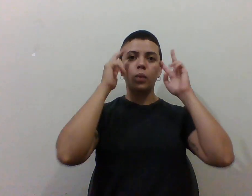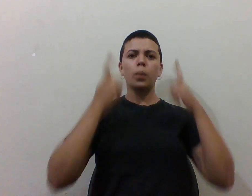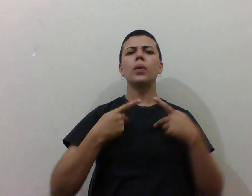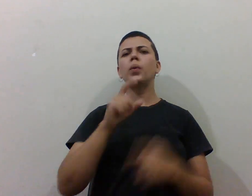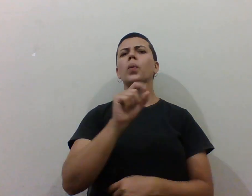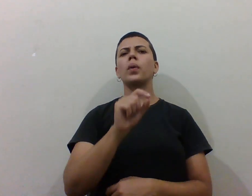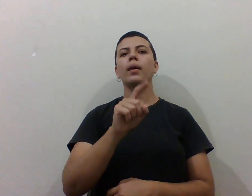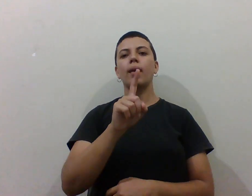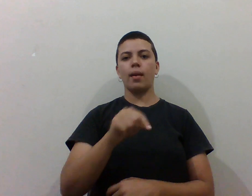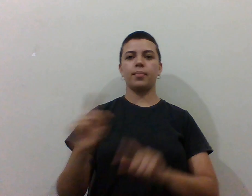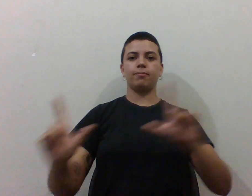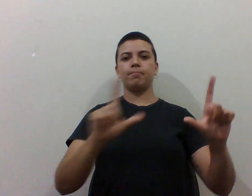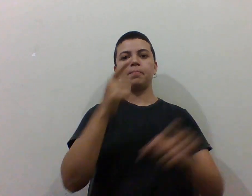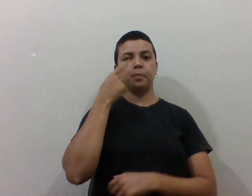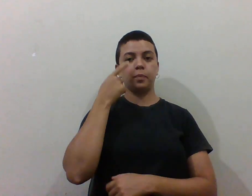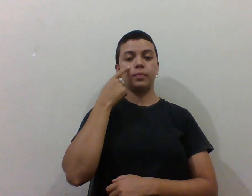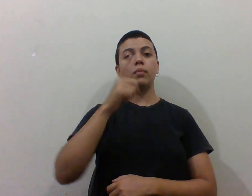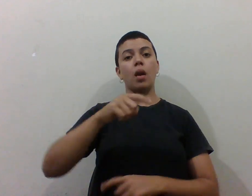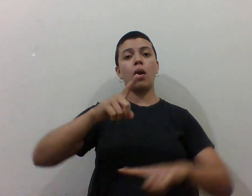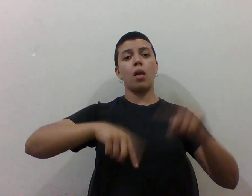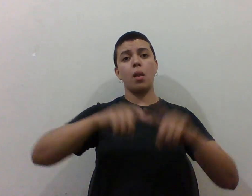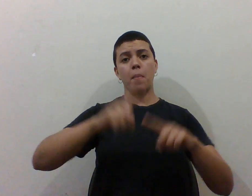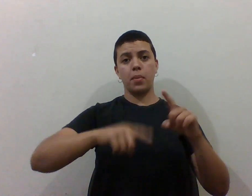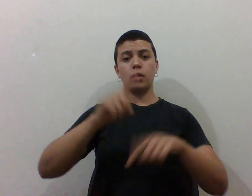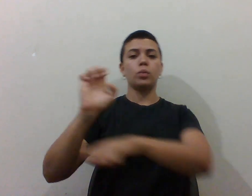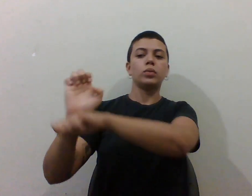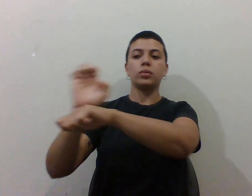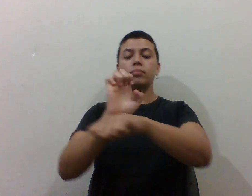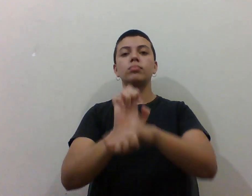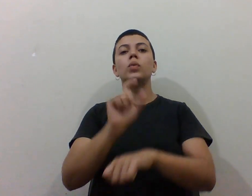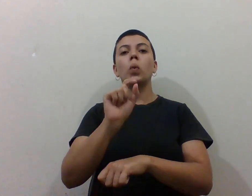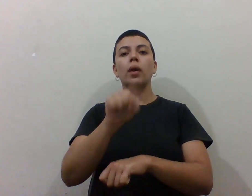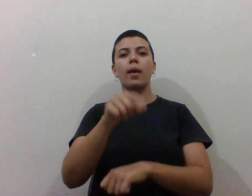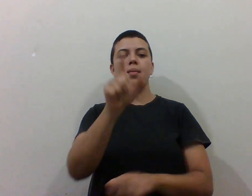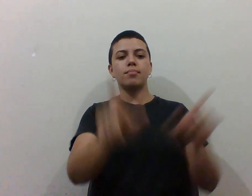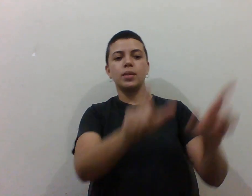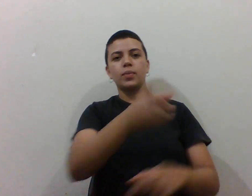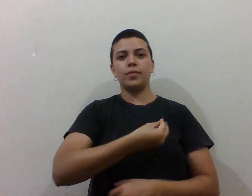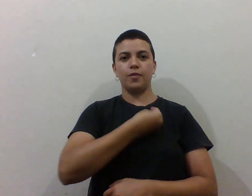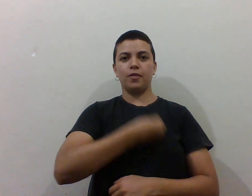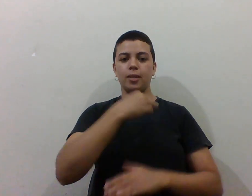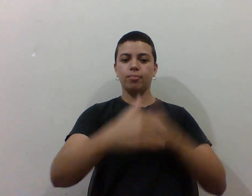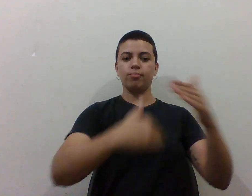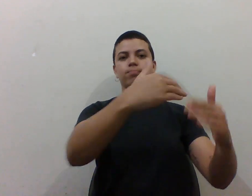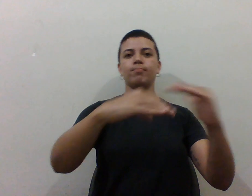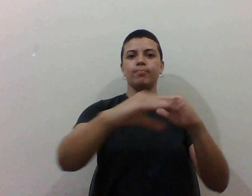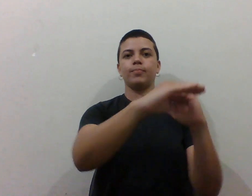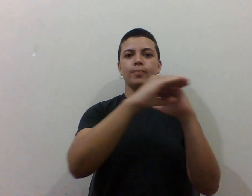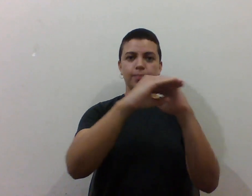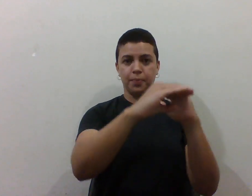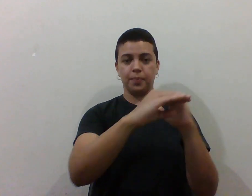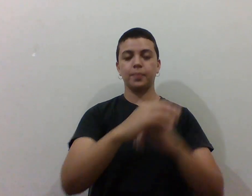como indispensáveis à dignidade de vida dos seres humanos. Então, dentro de um determinado recorte